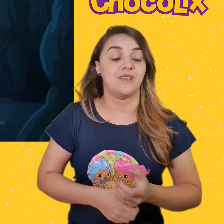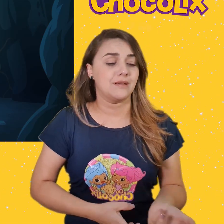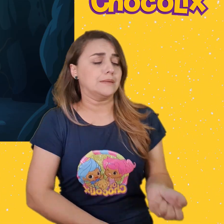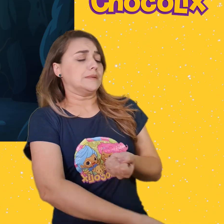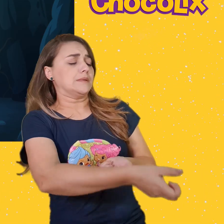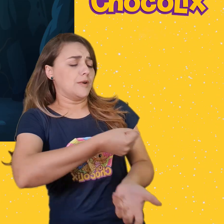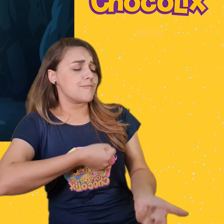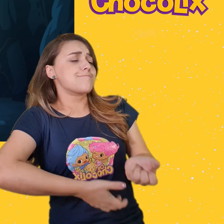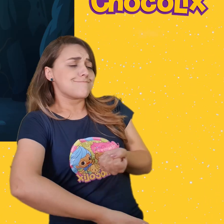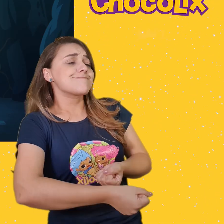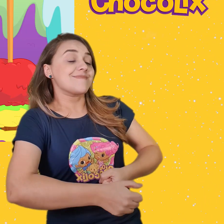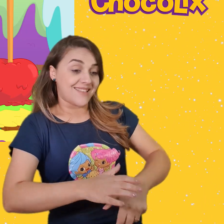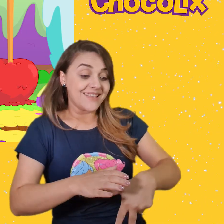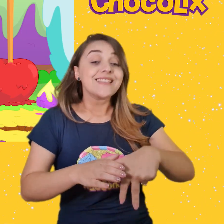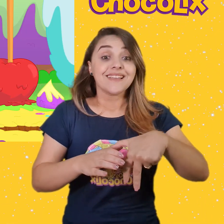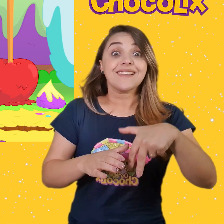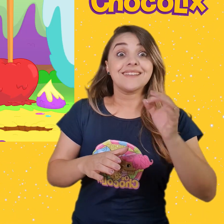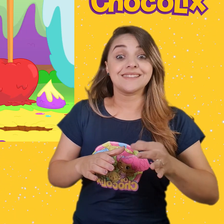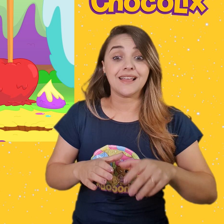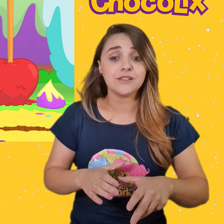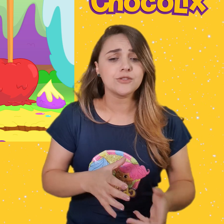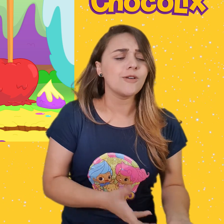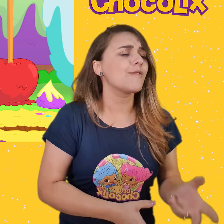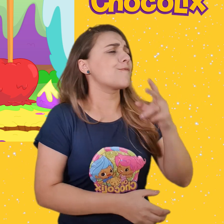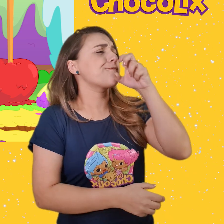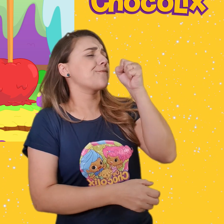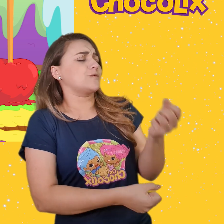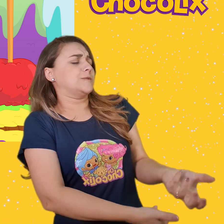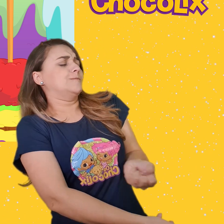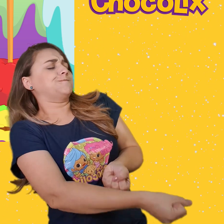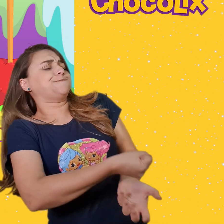É, está dando certo. Força!